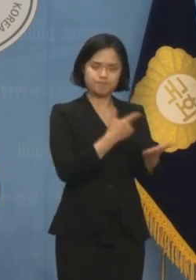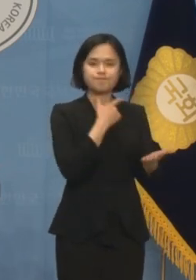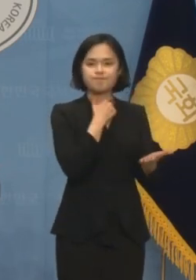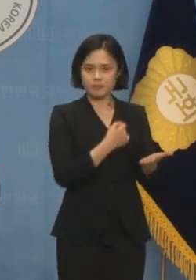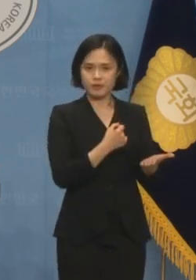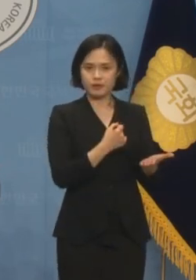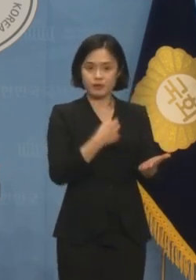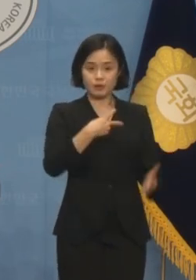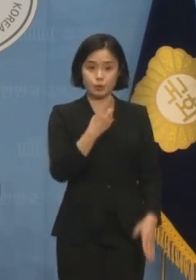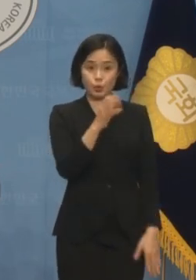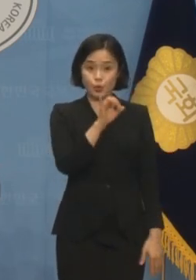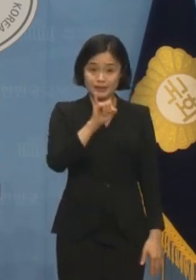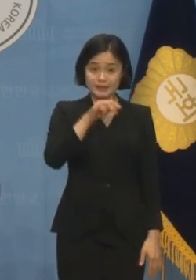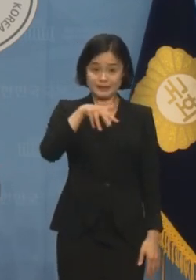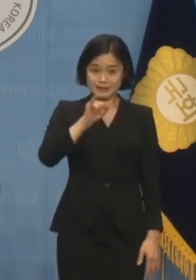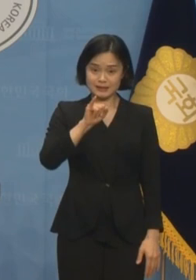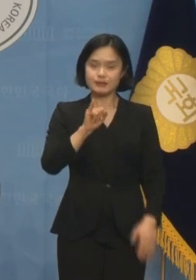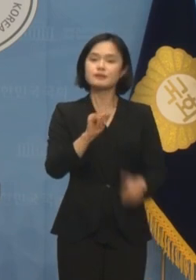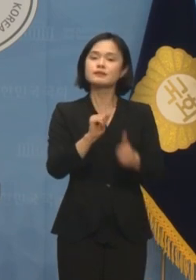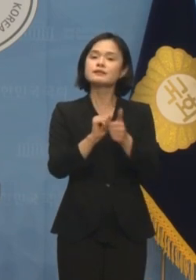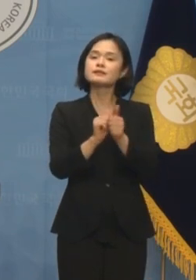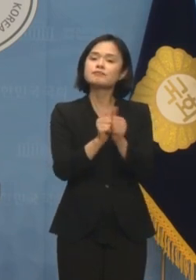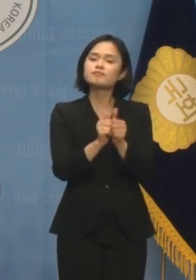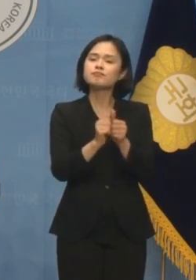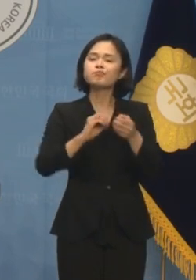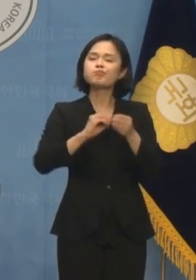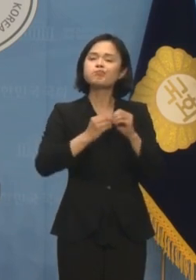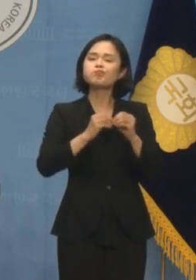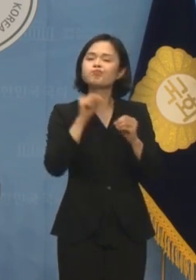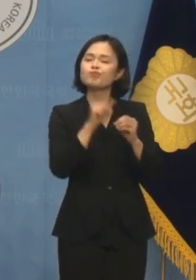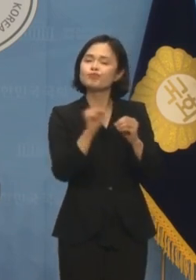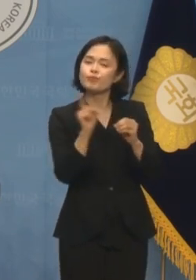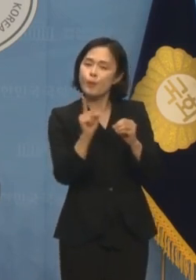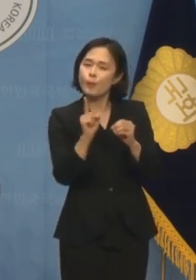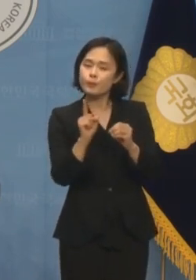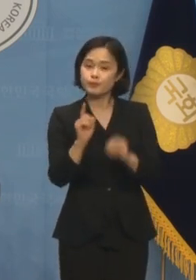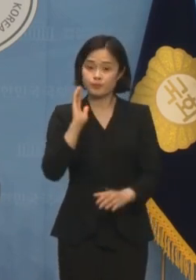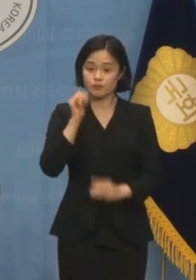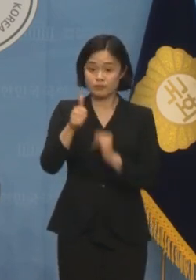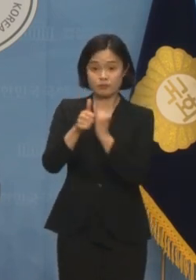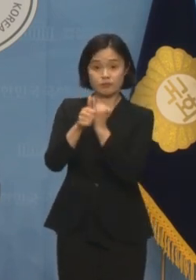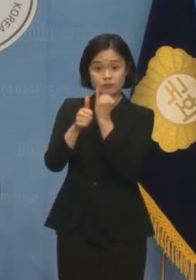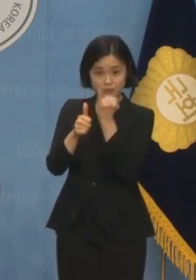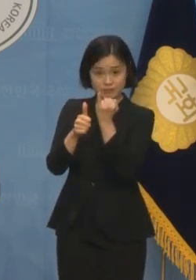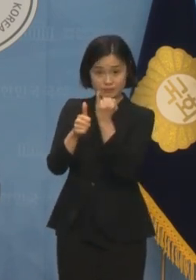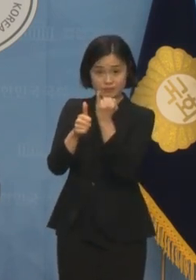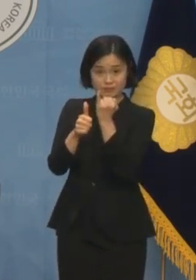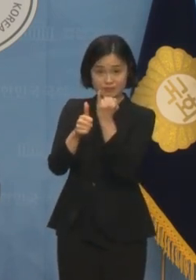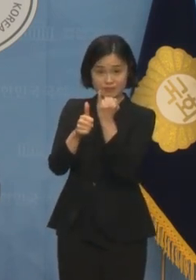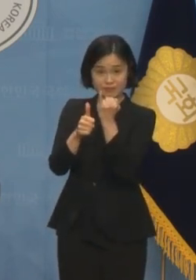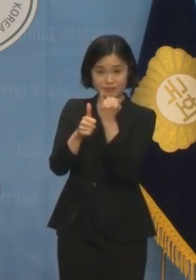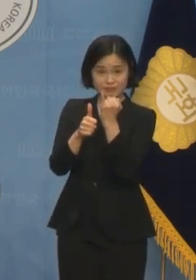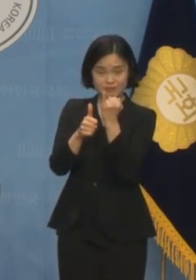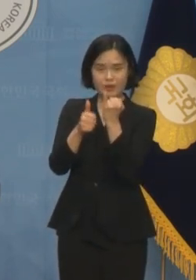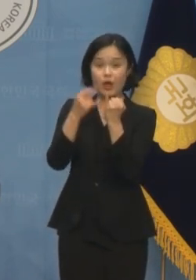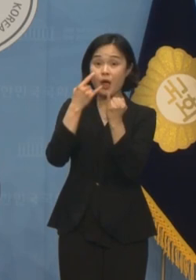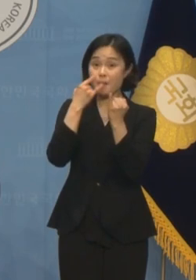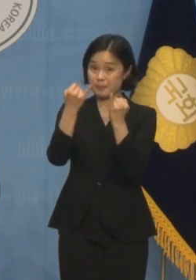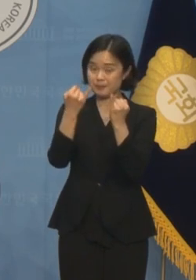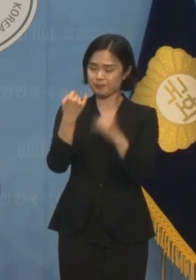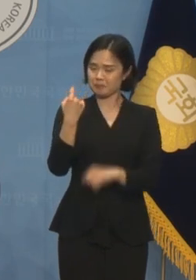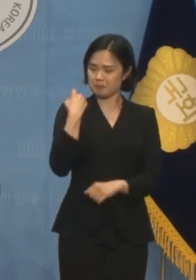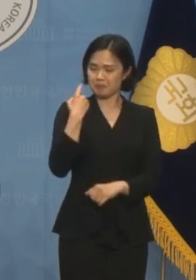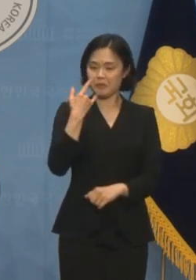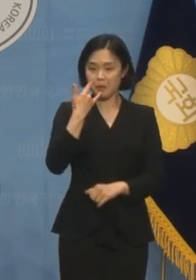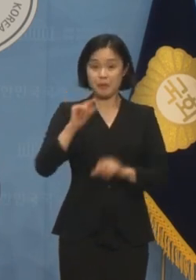도이치모터스 주가 조작 사건입니다. 윤 대통령의 부인 김건희 여사와 어제 어버이날을 기념해 가석방이